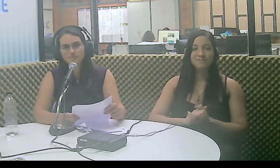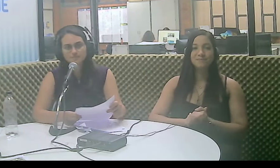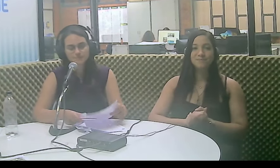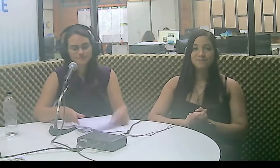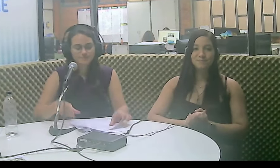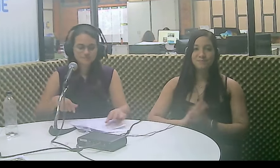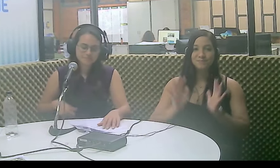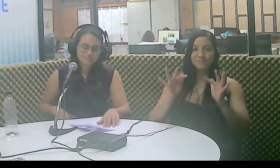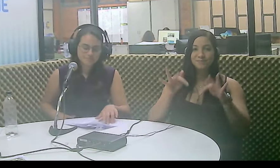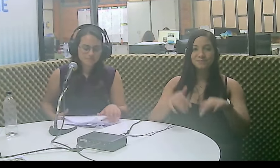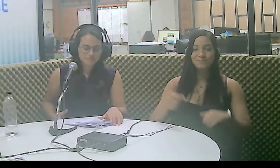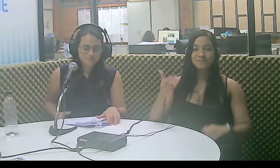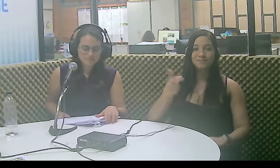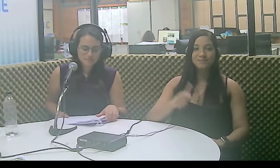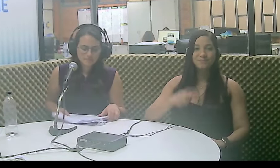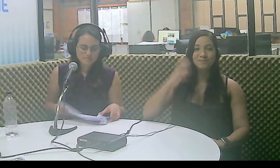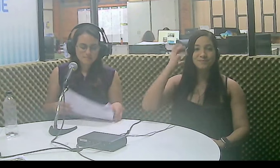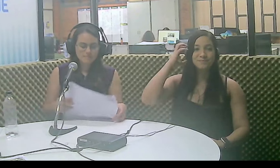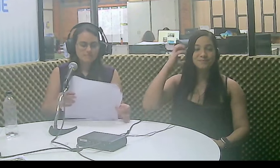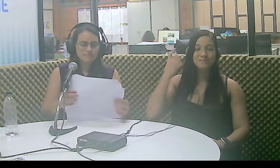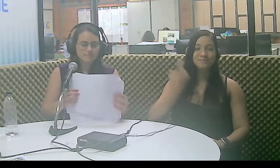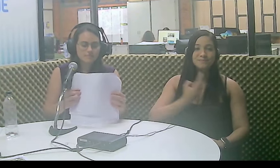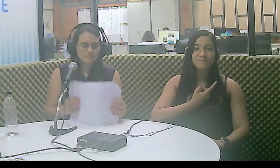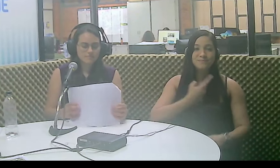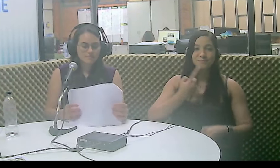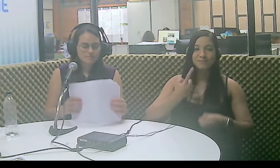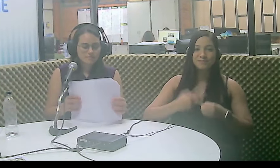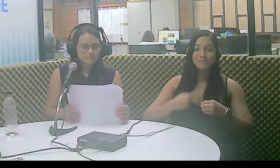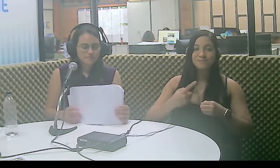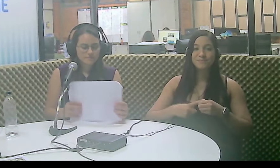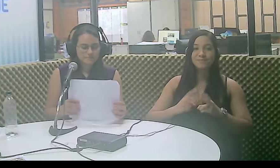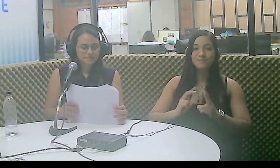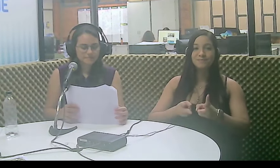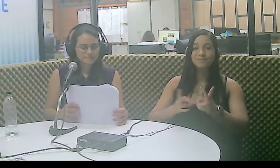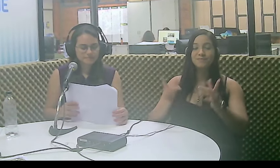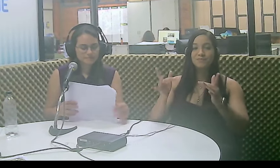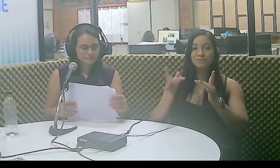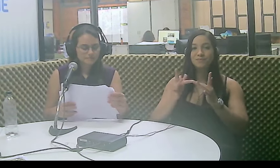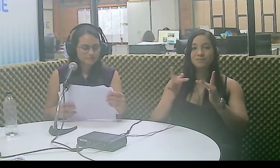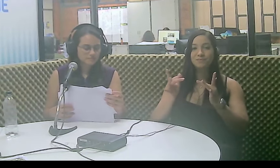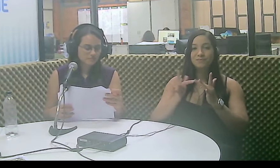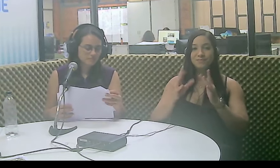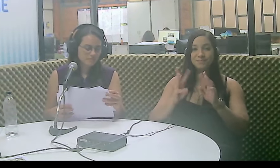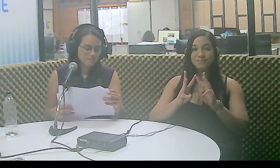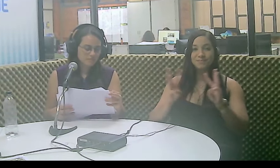próxima. Fica por aqui mais uma edição do programa da Rádio Nossa Cidade.